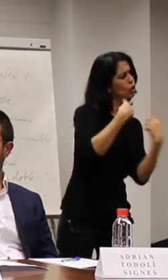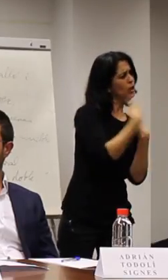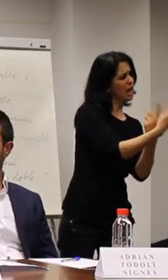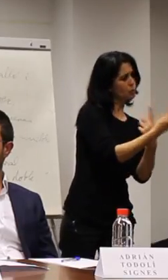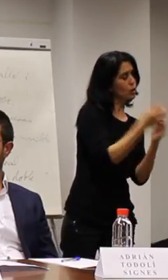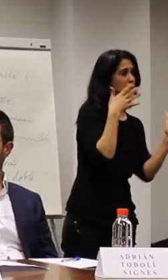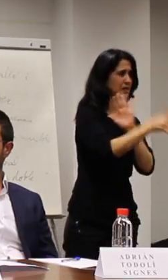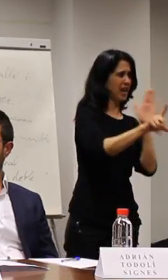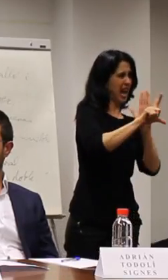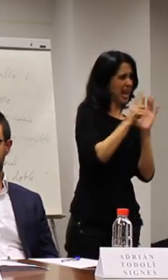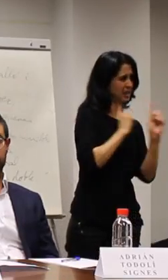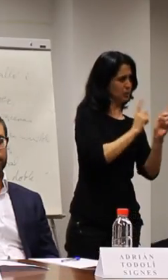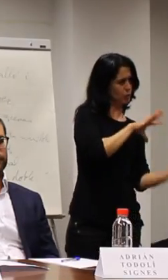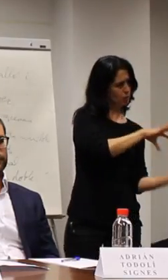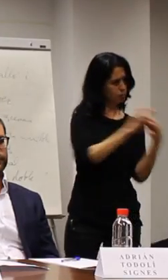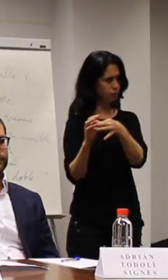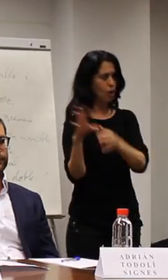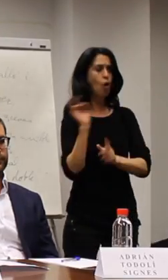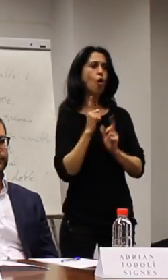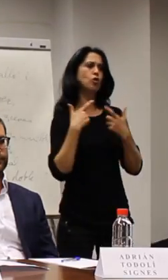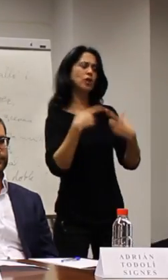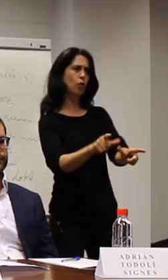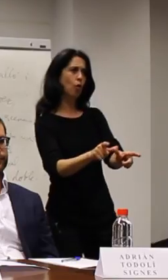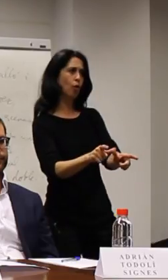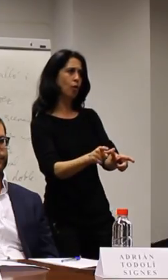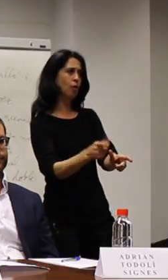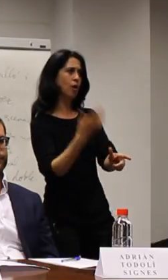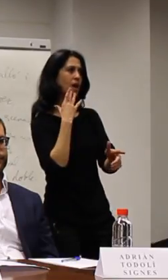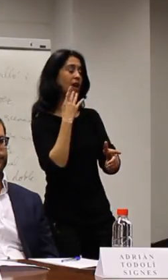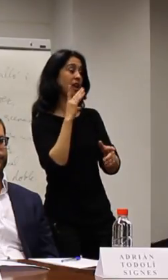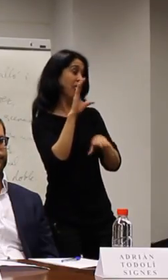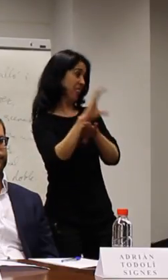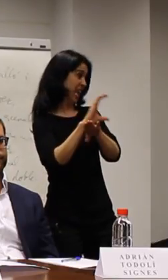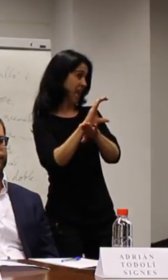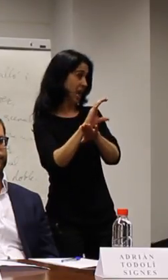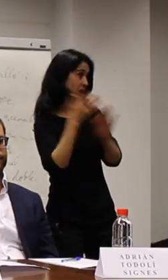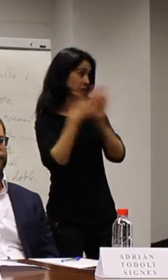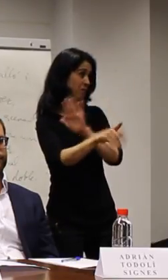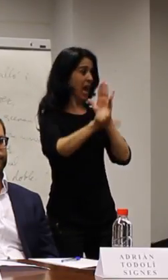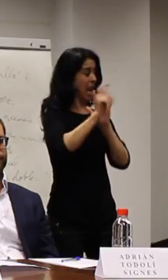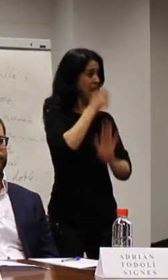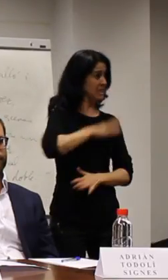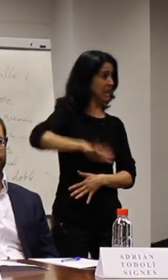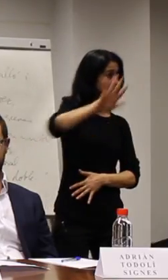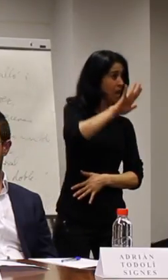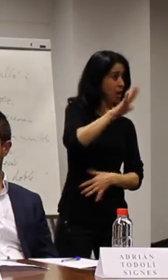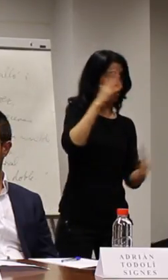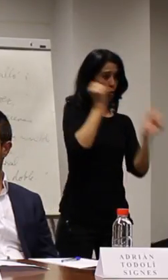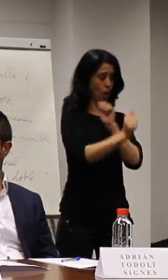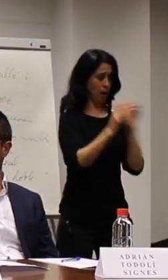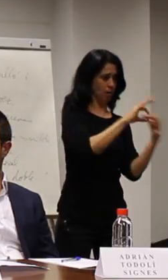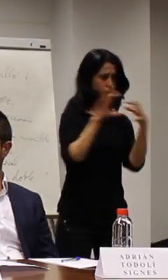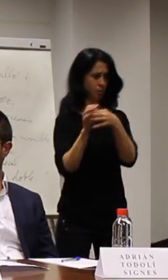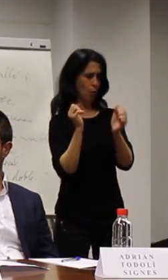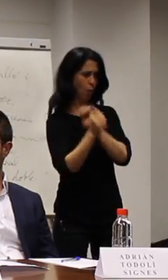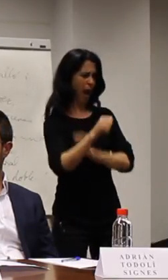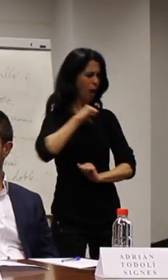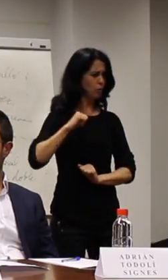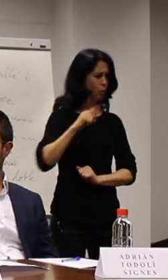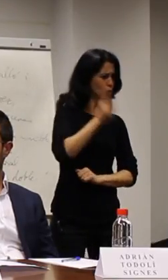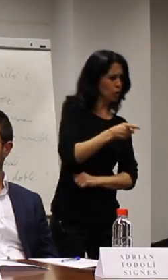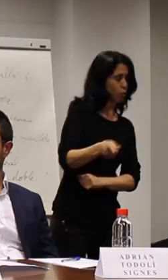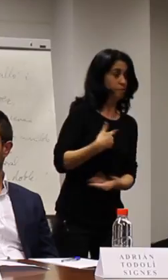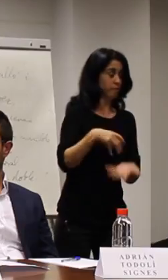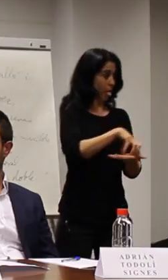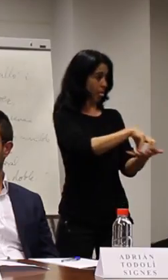la ley del transporte, o si forman parte del sector digital, con lo cual se aplica la ley estatal, y entonces no sabemos si las comunidades autónomas tienen o no. Eso lo tendrá